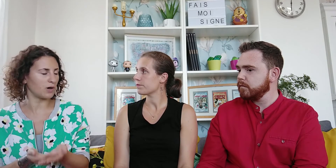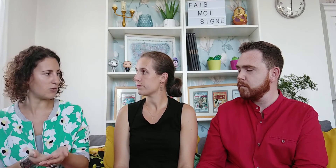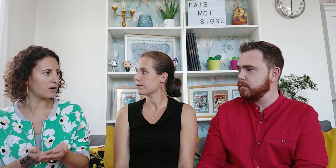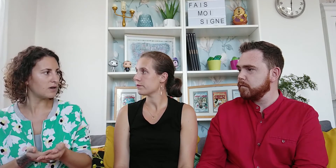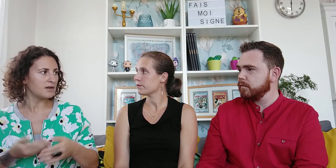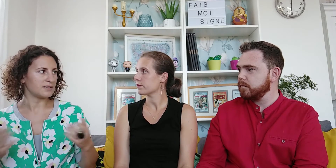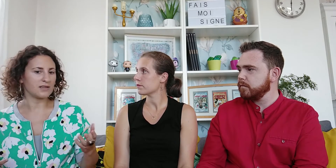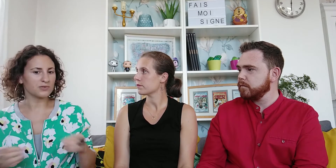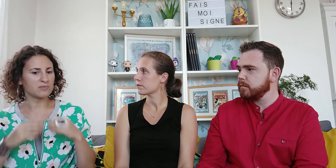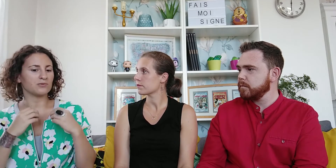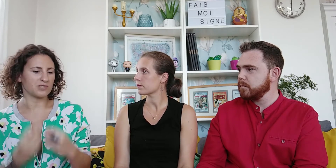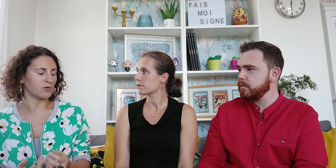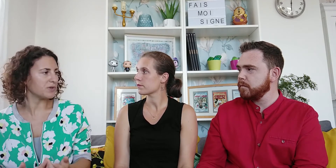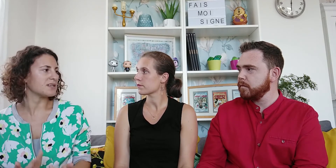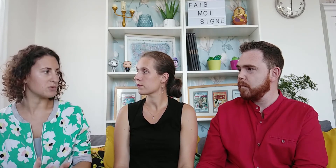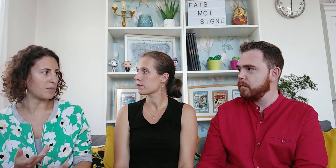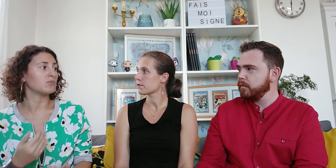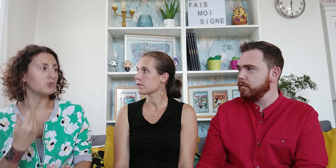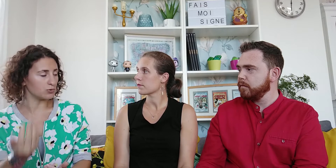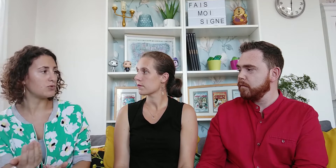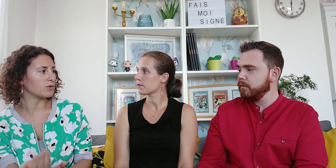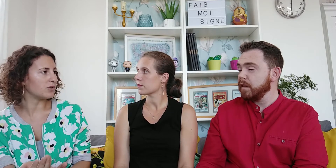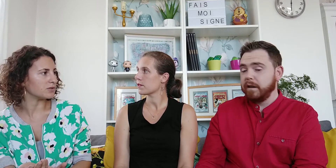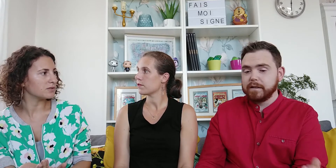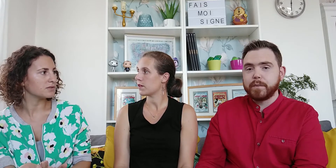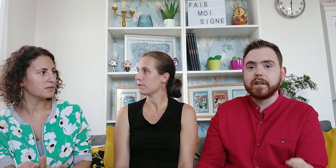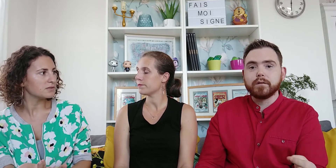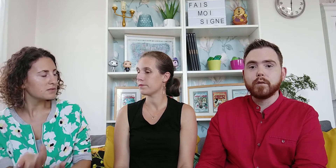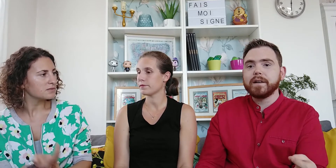mois, il y a des concepts qui sont déjà compris, qui sont capables de te faire comprendre. C'est pas qu'il ne veut pas, c'est